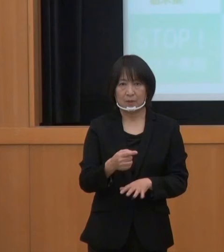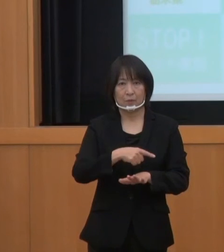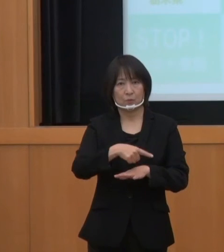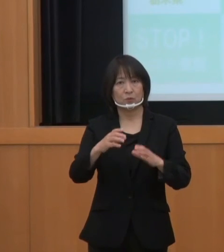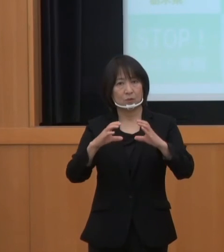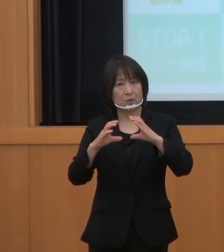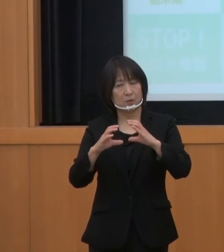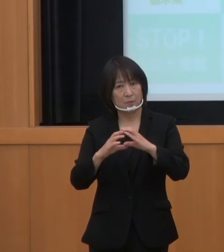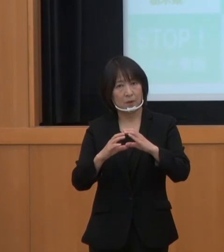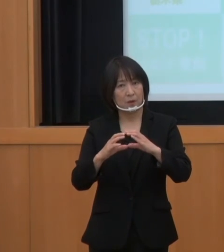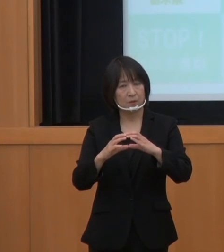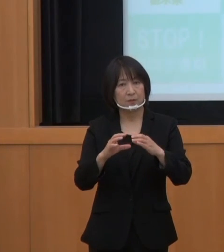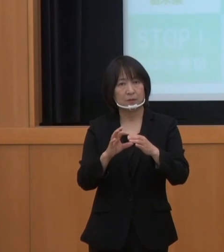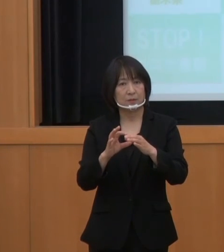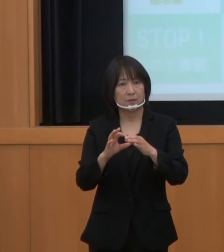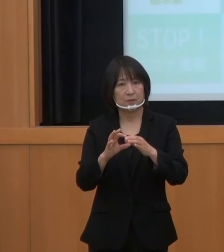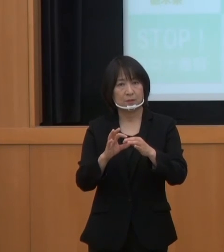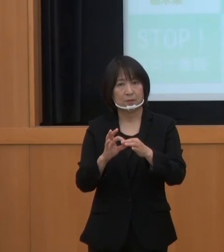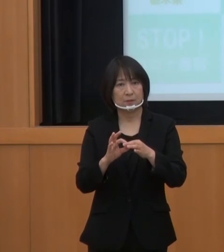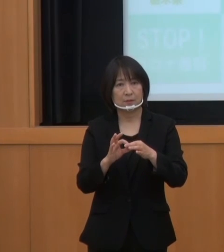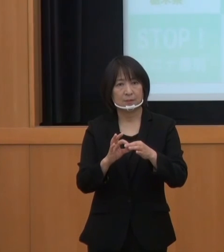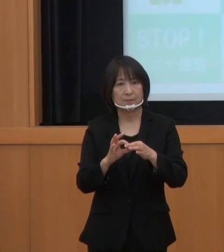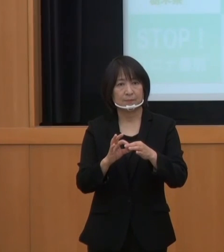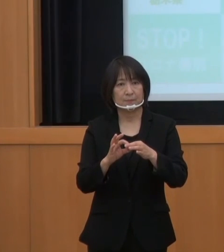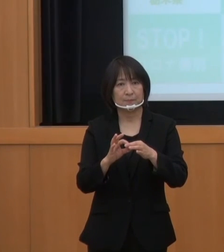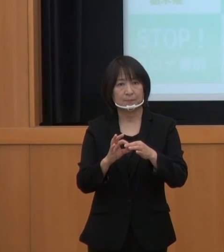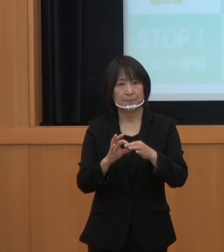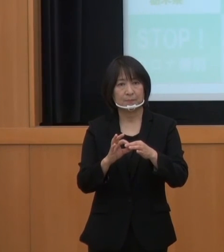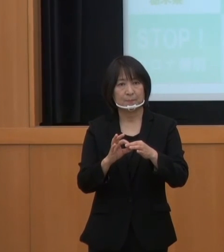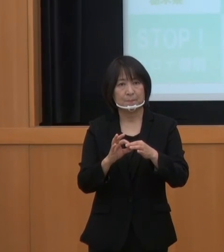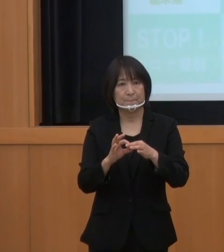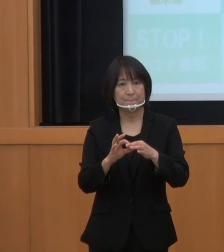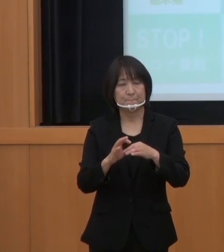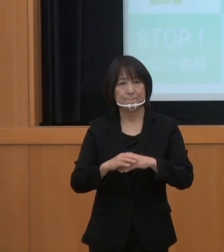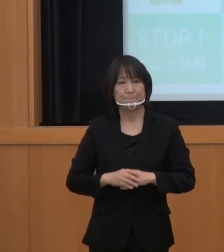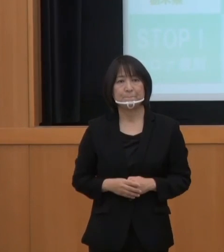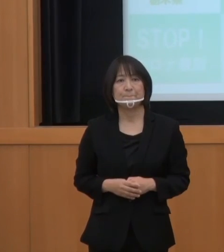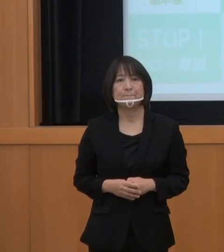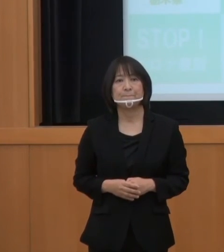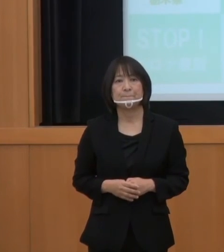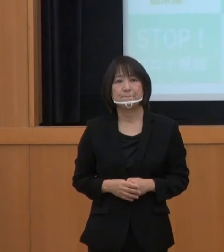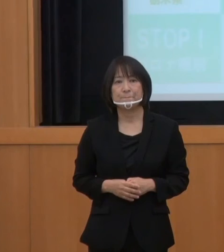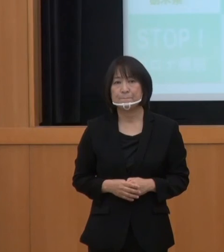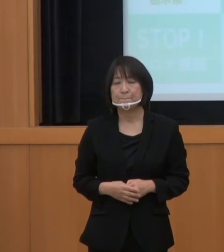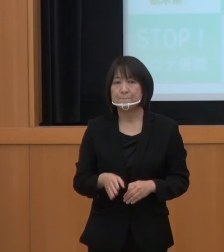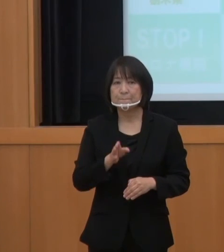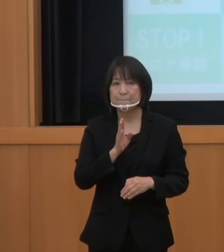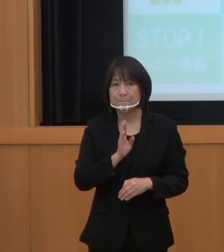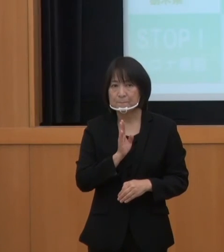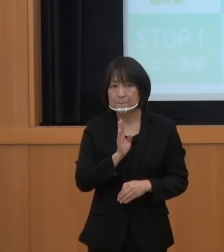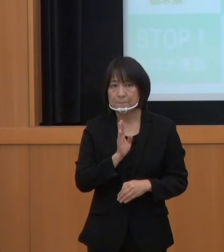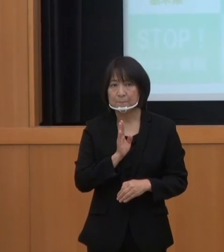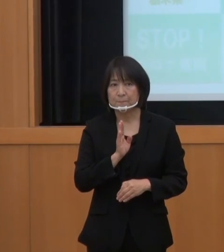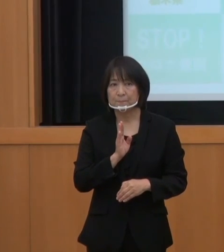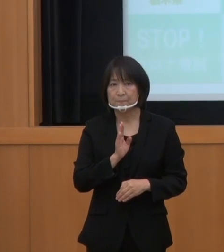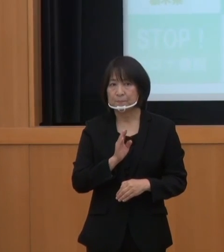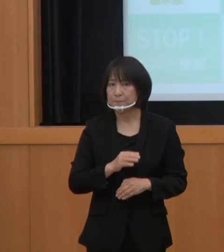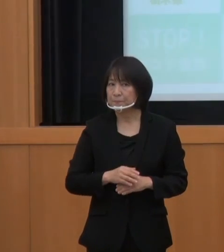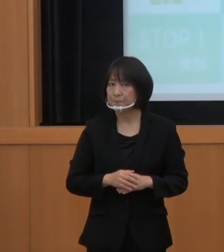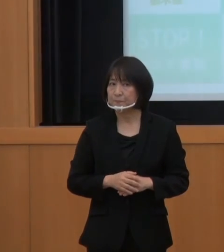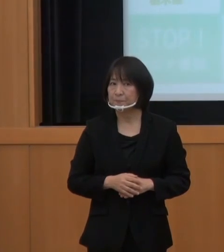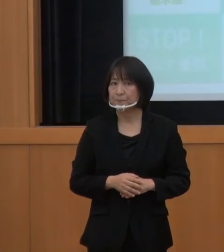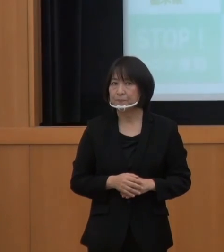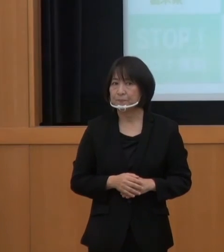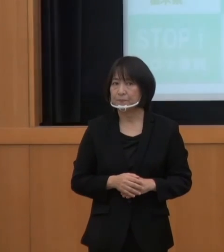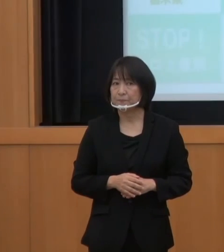点お伺いしたのですが、そのコロナ以降外食需要が非常に落ちている中で、自治体がその 安全性にお墨付